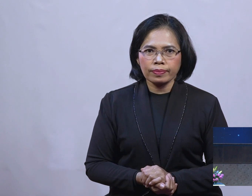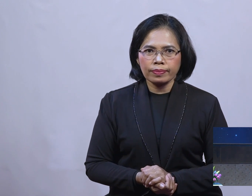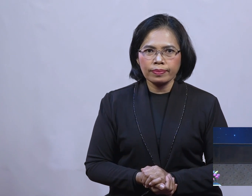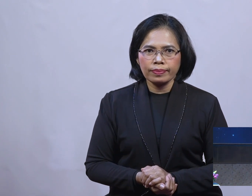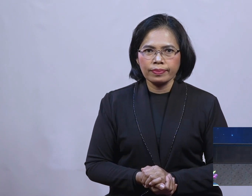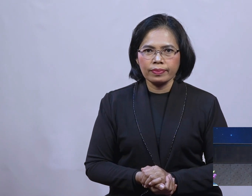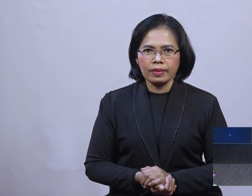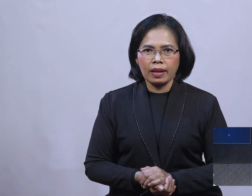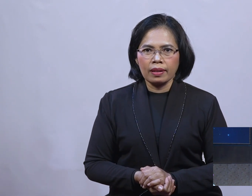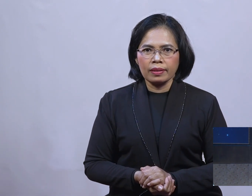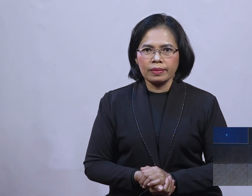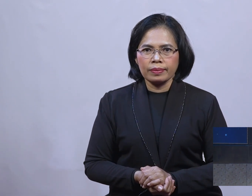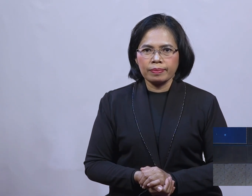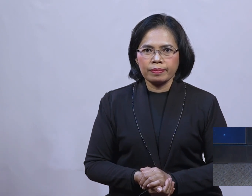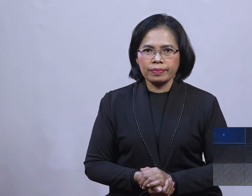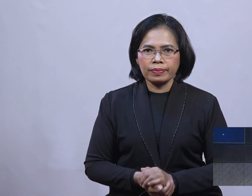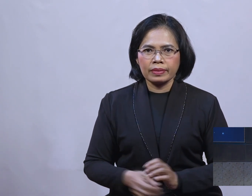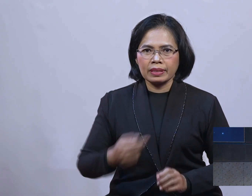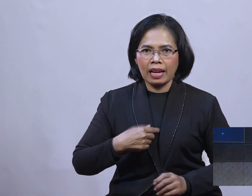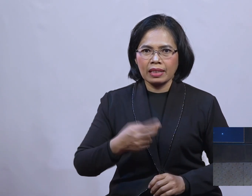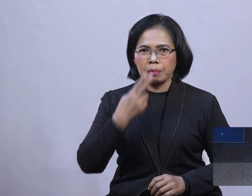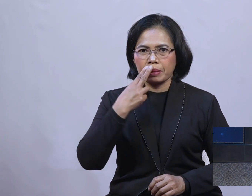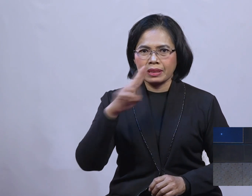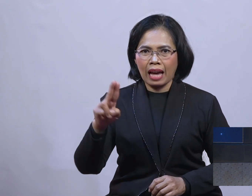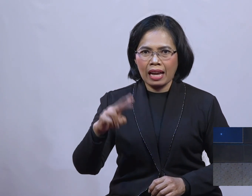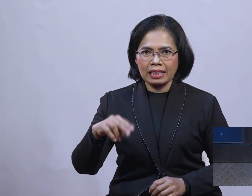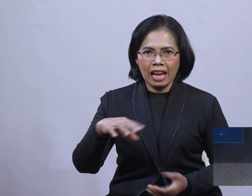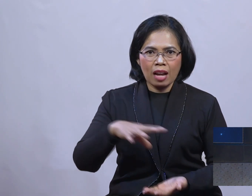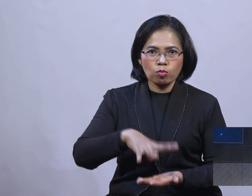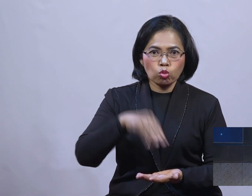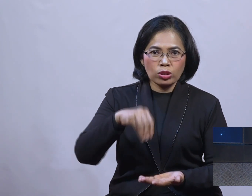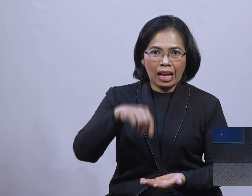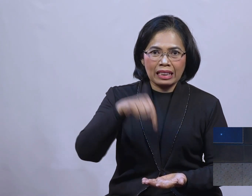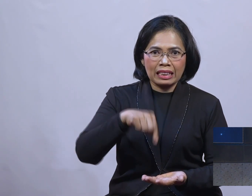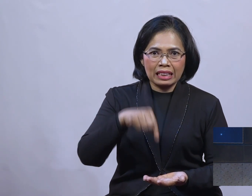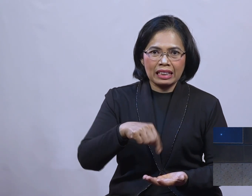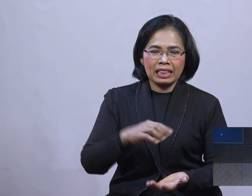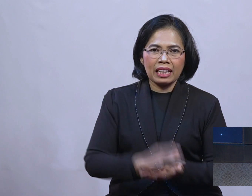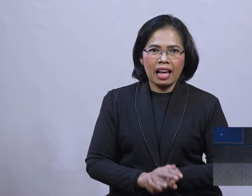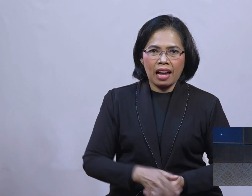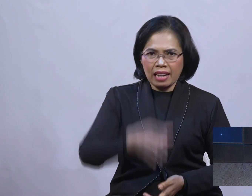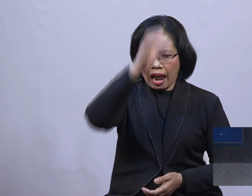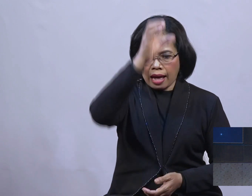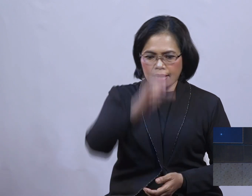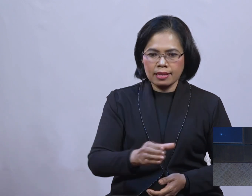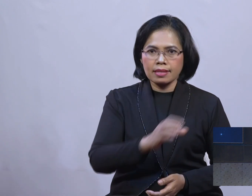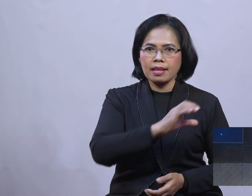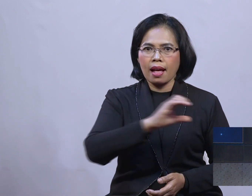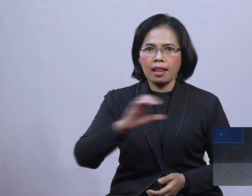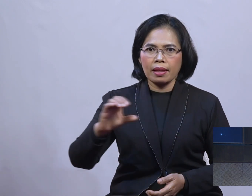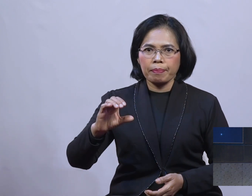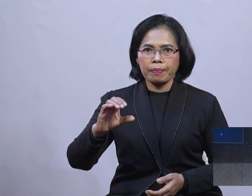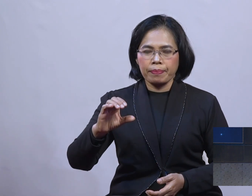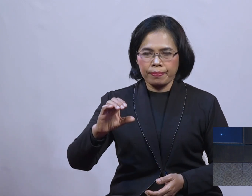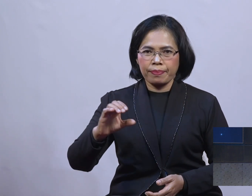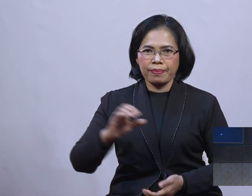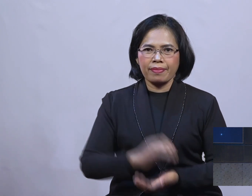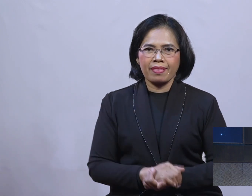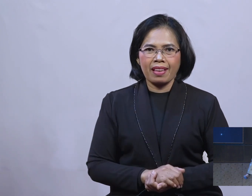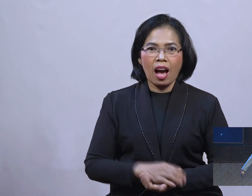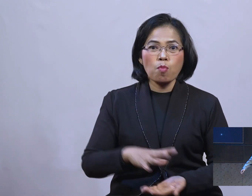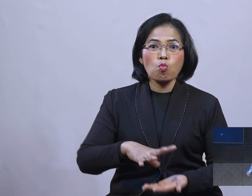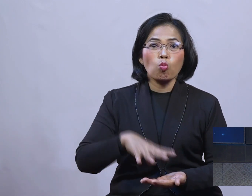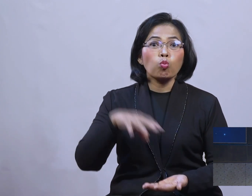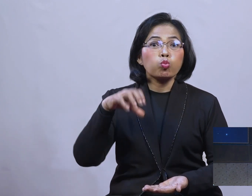reading answers tetapi yang saya percaya center of christianity is the cross Pusat pikiran